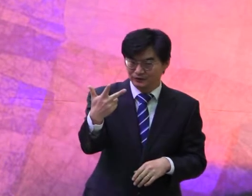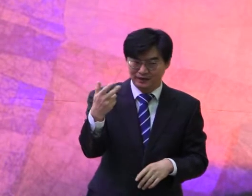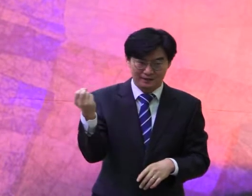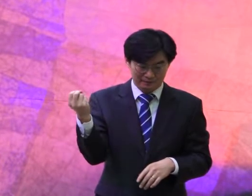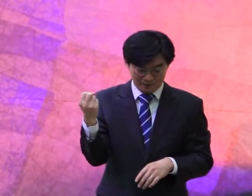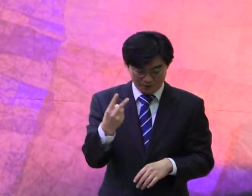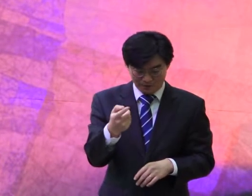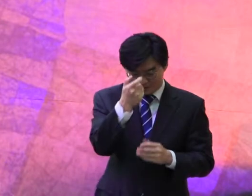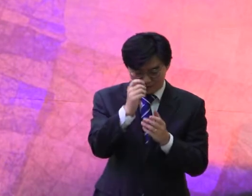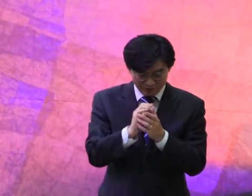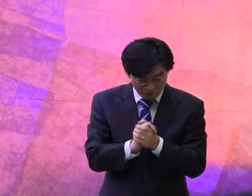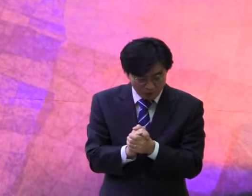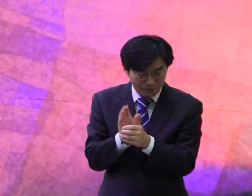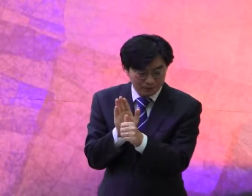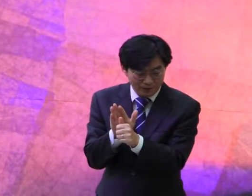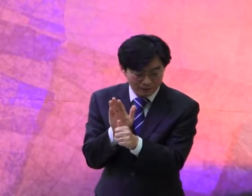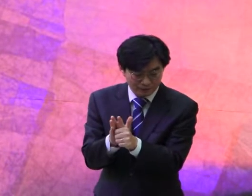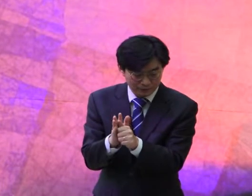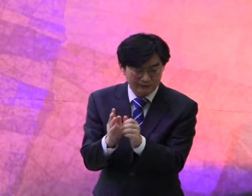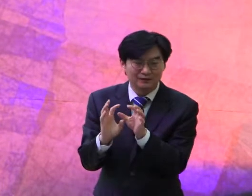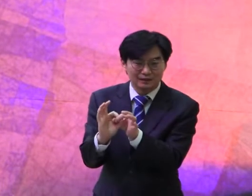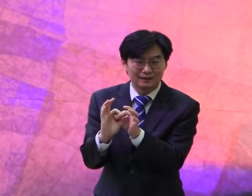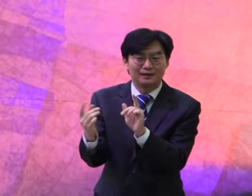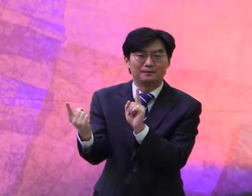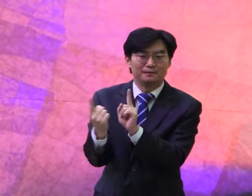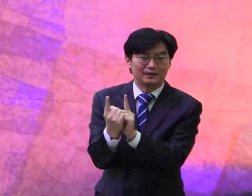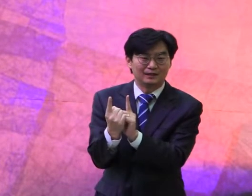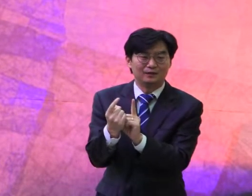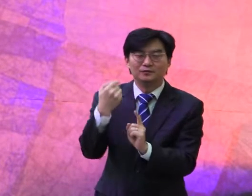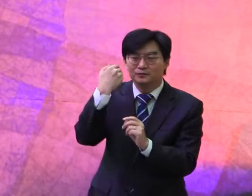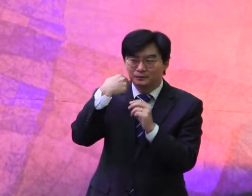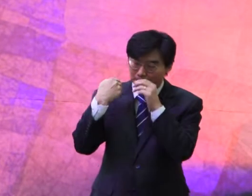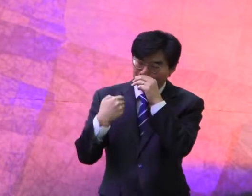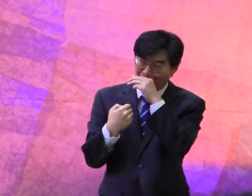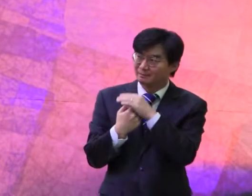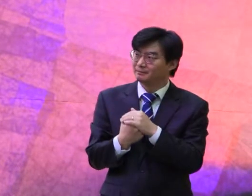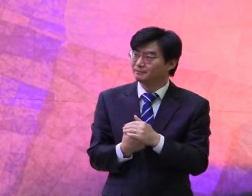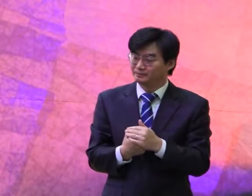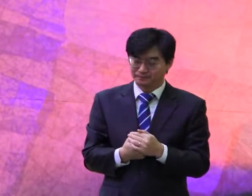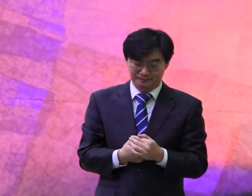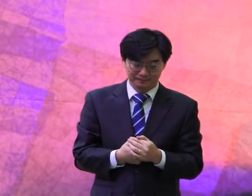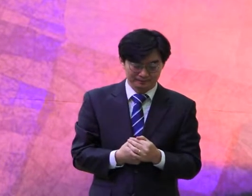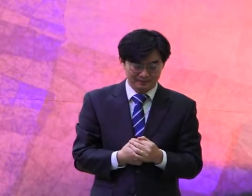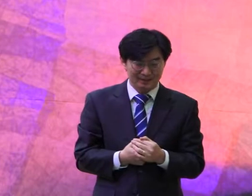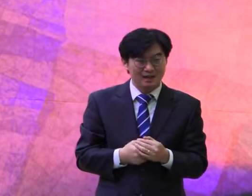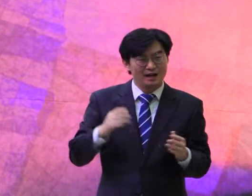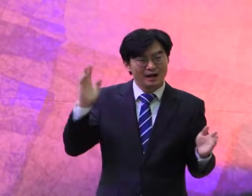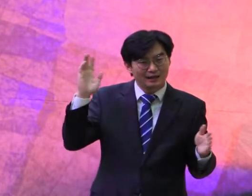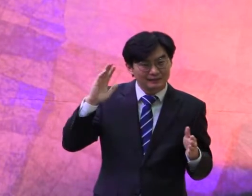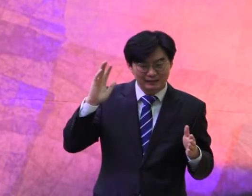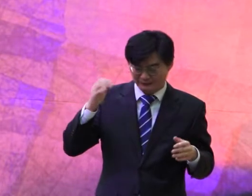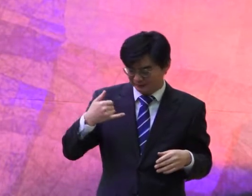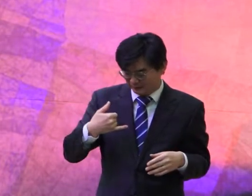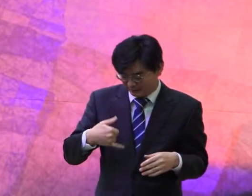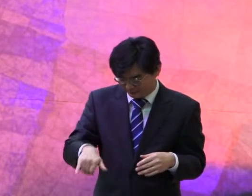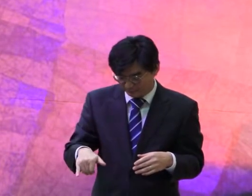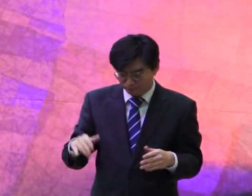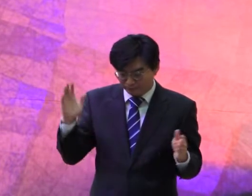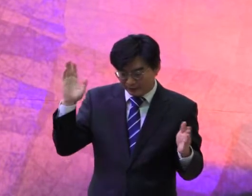하려고 합니다. 여러분께서 작년에 받으신 카드, 이 아이 너무 내게 소중해져서 너무 이 아이를 사랑하게